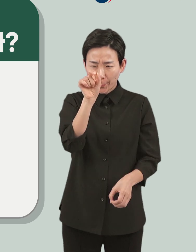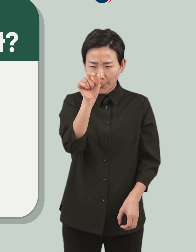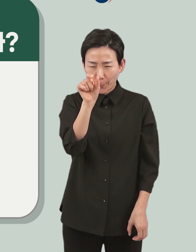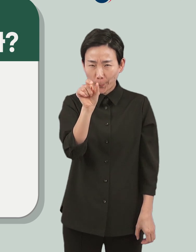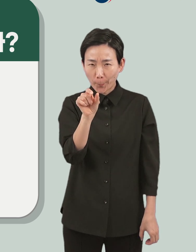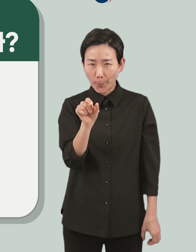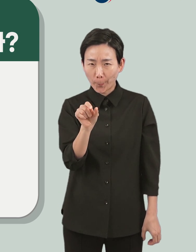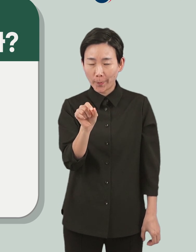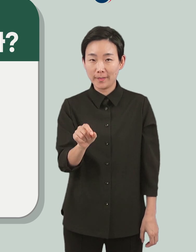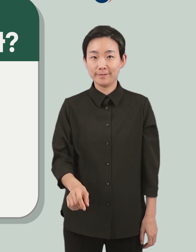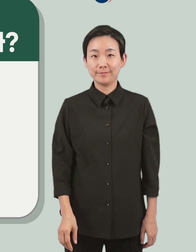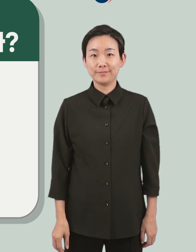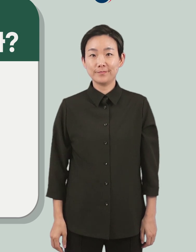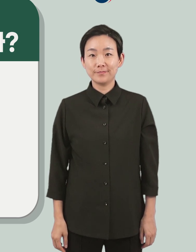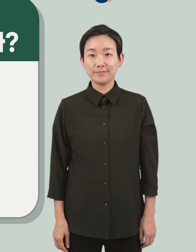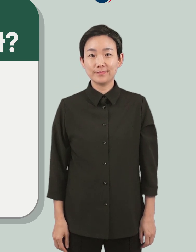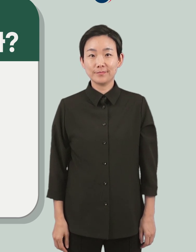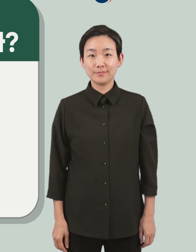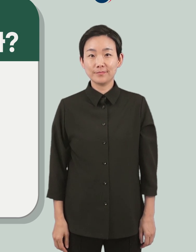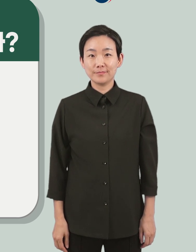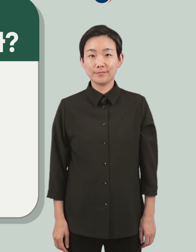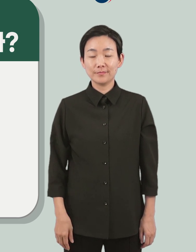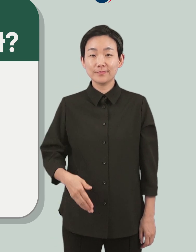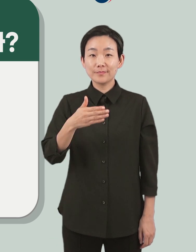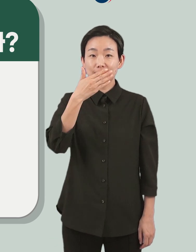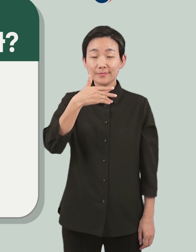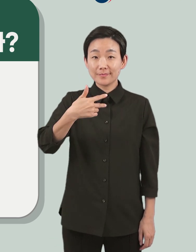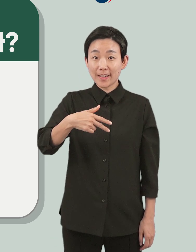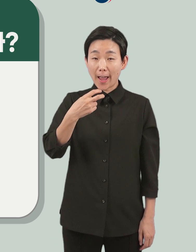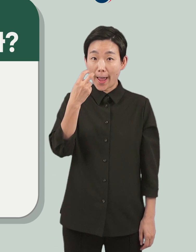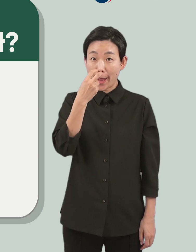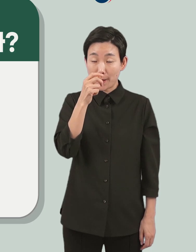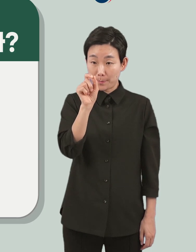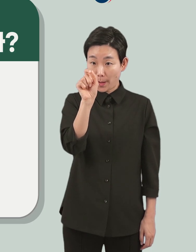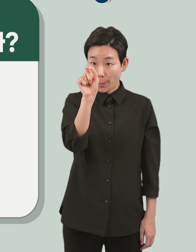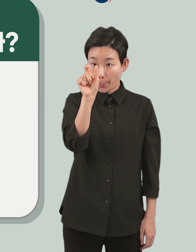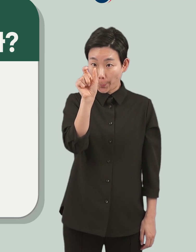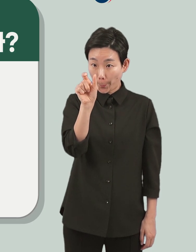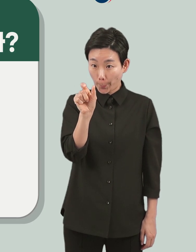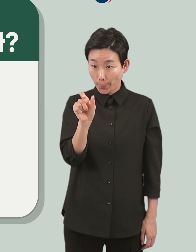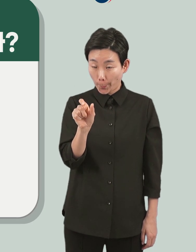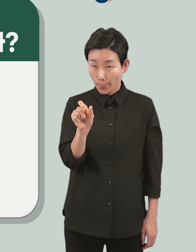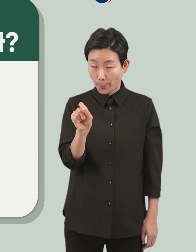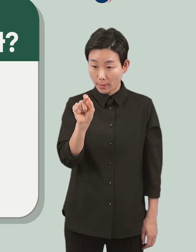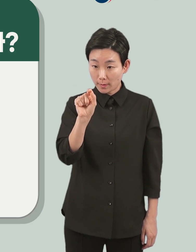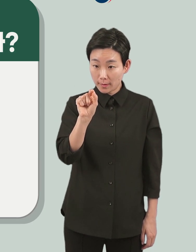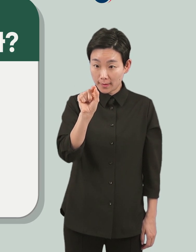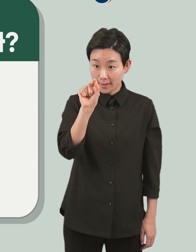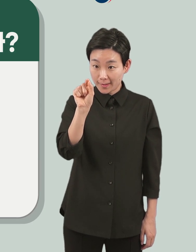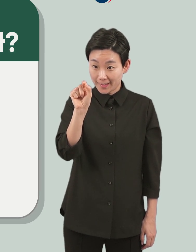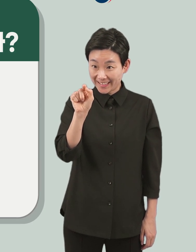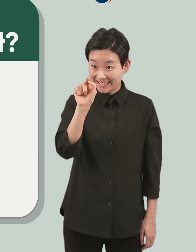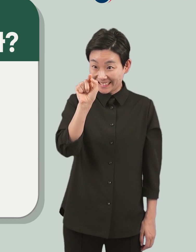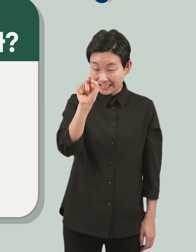주입구가 있으며 그 아래에 혈액 주입 여부를 눈으로 확인할 수 있는 검체 확인창이 있습니다.